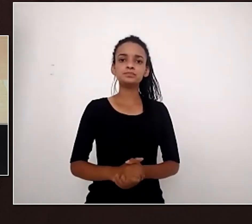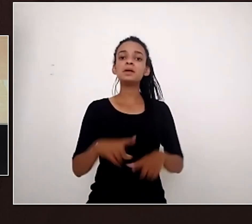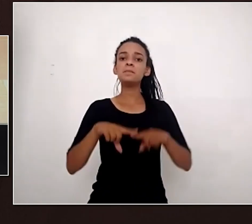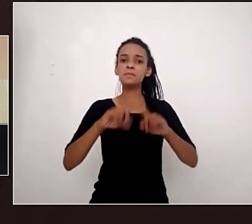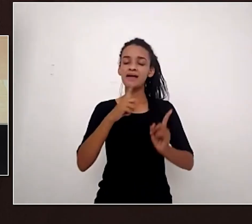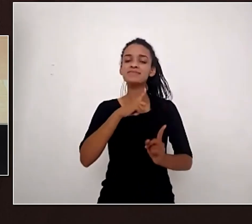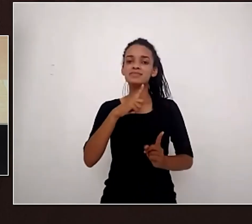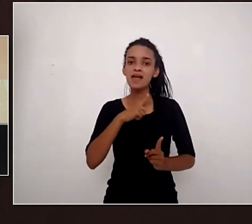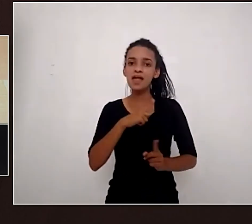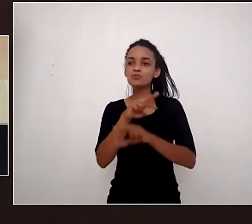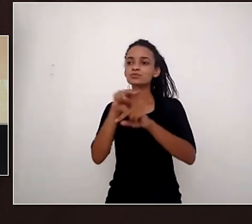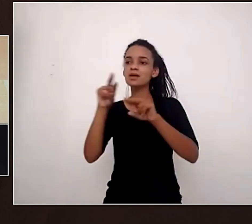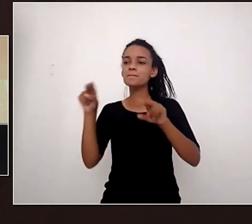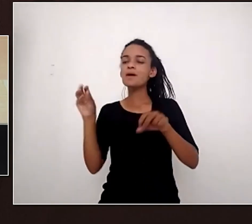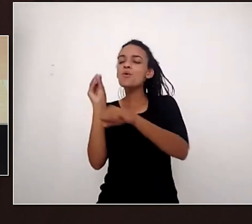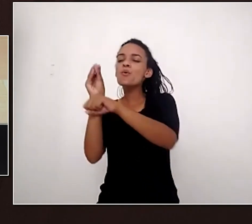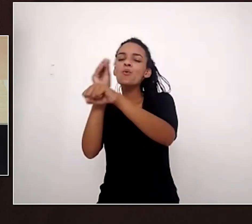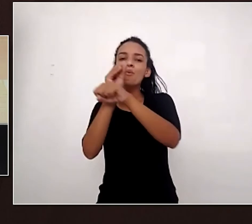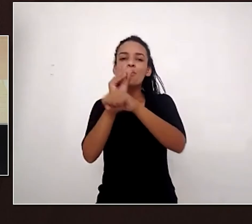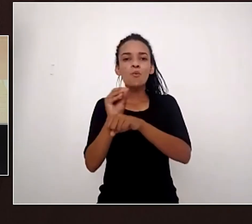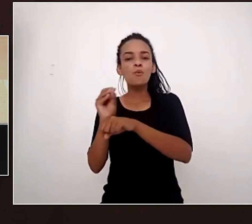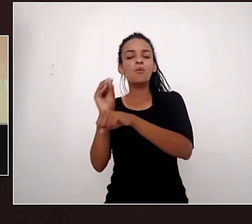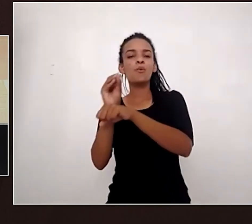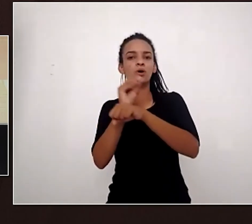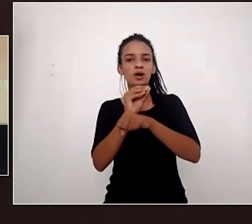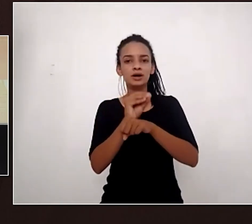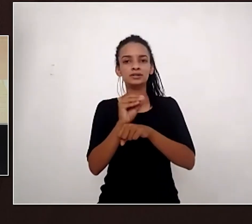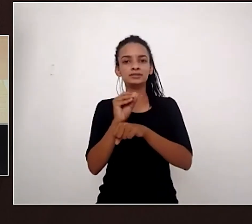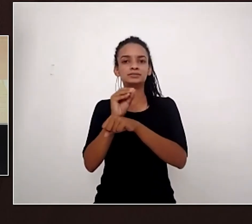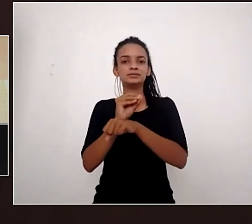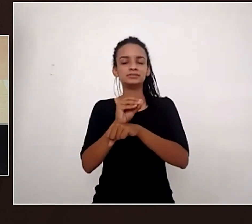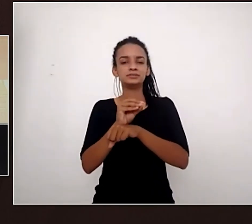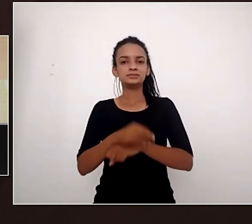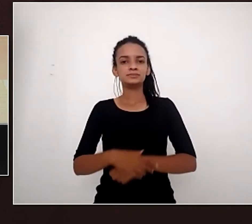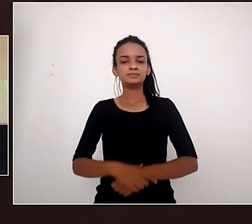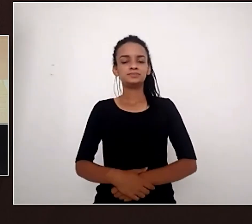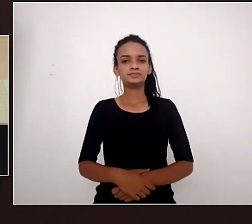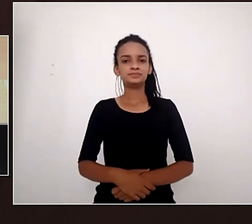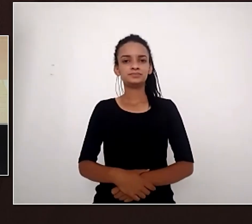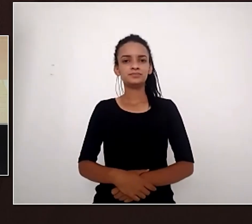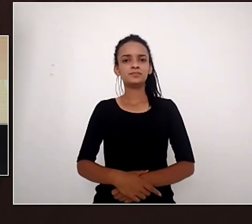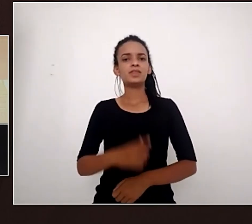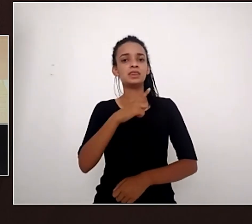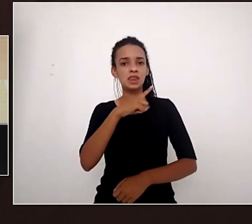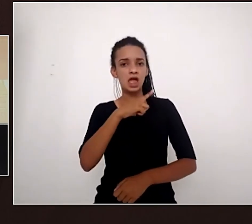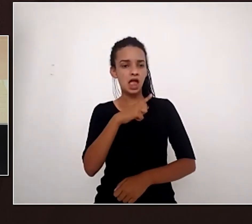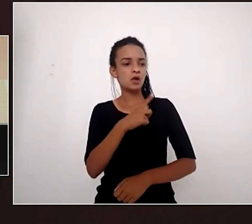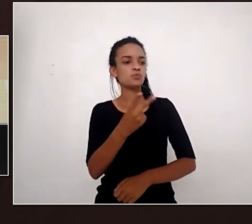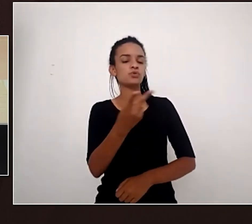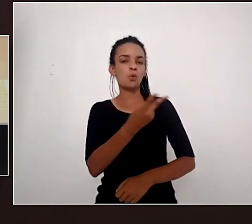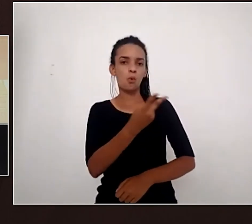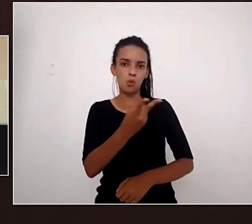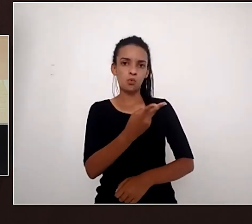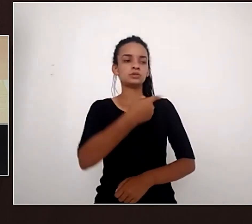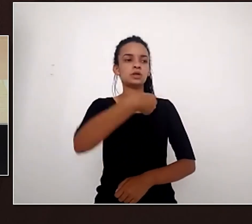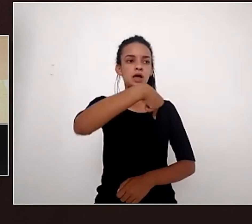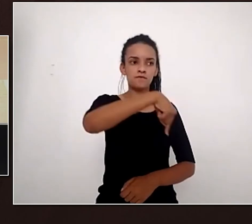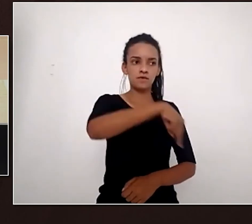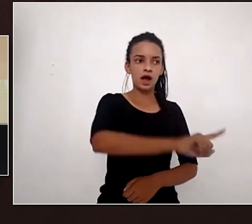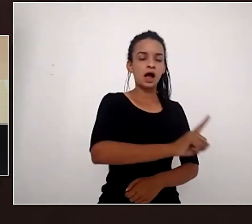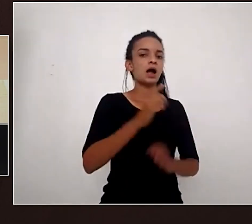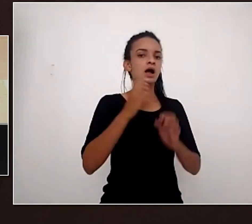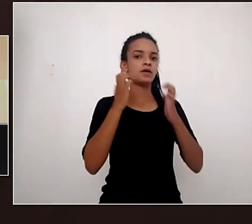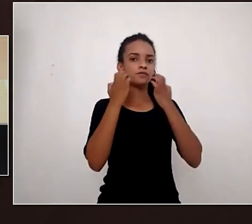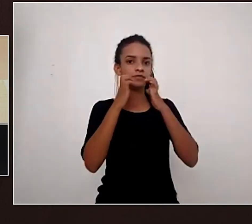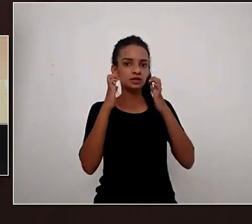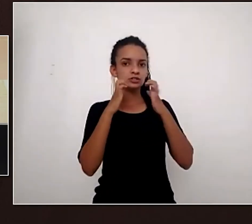têm a parte até de grupo familiar de jovens. Né? Então, assim, tem dos dois lados. Então, o Avança Jovem se tornou uma coisa completa e